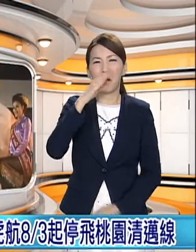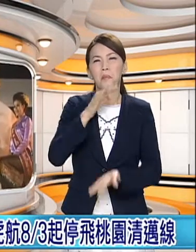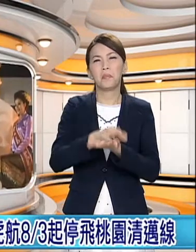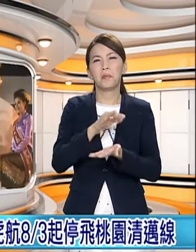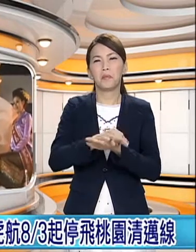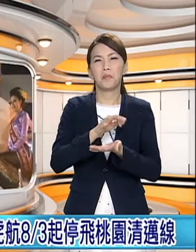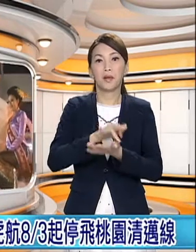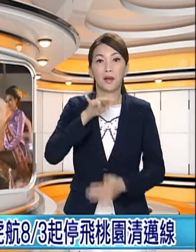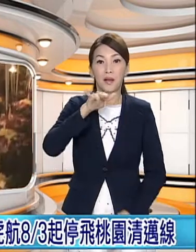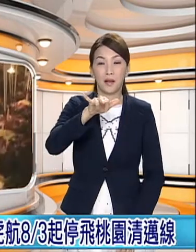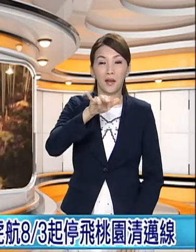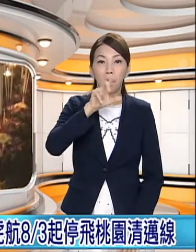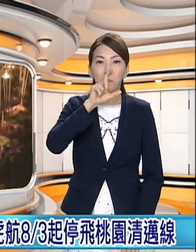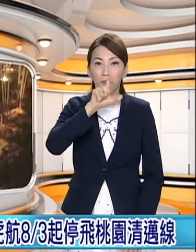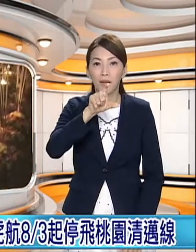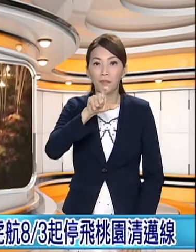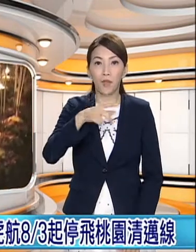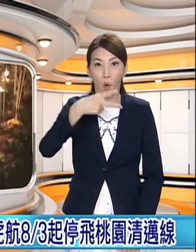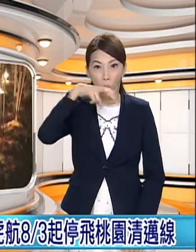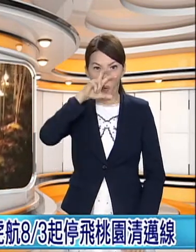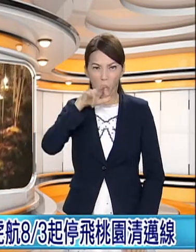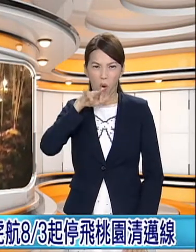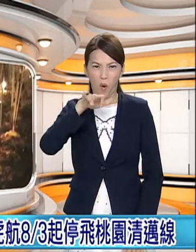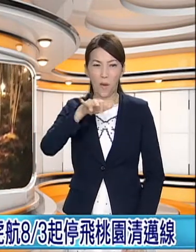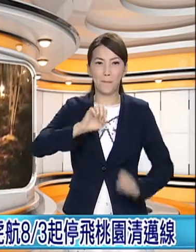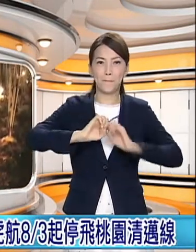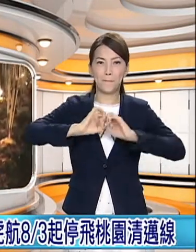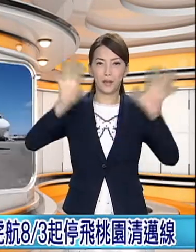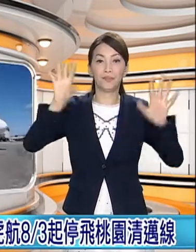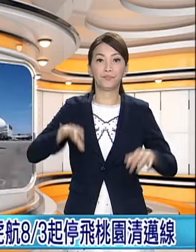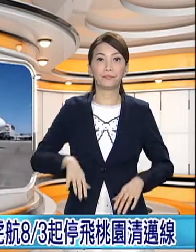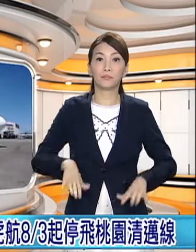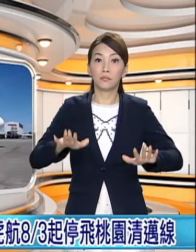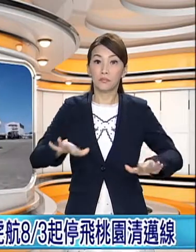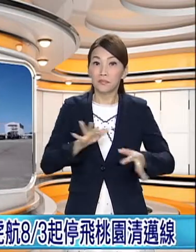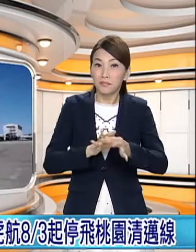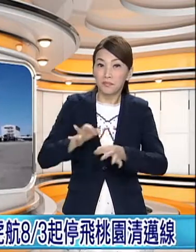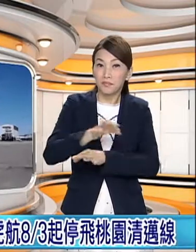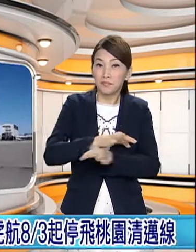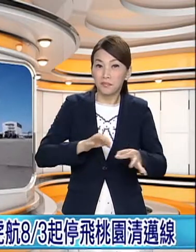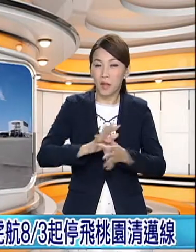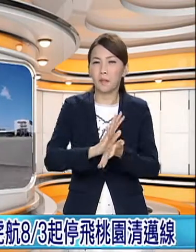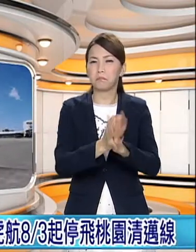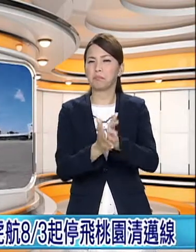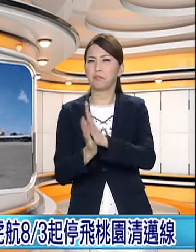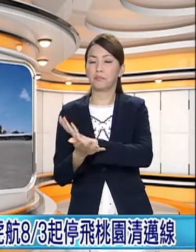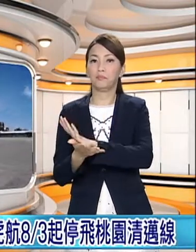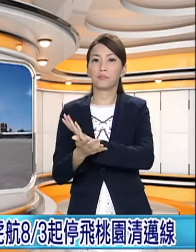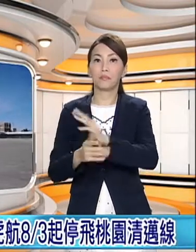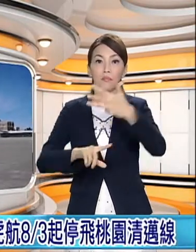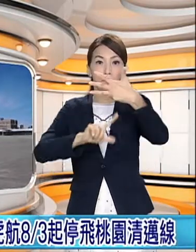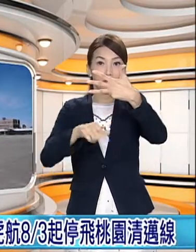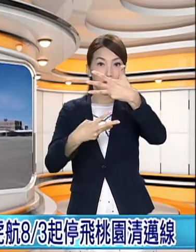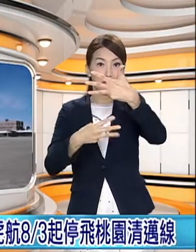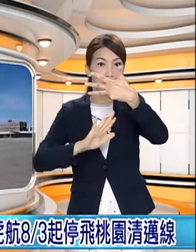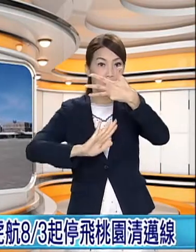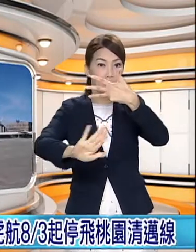本土廉价航空台湾虎航宣布，为了反映市场变化，从八月三号开